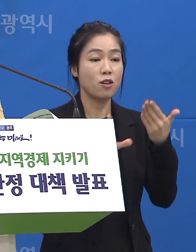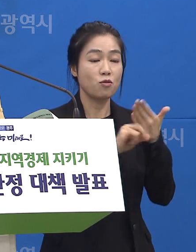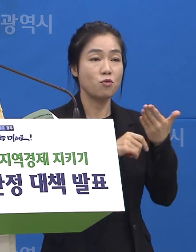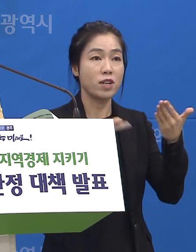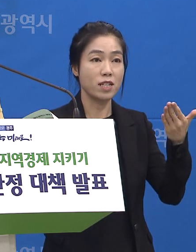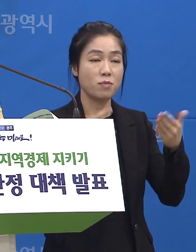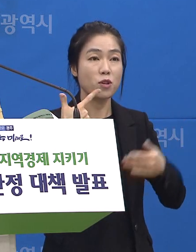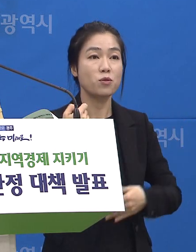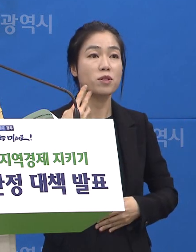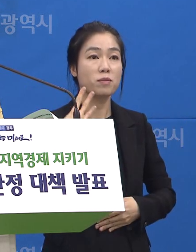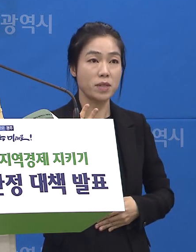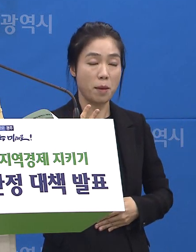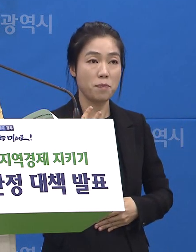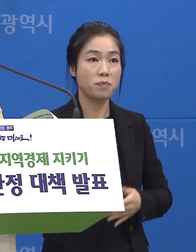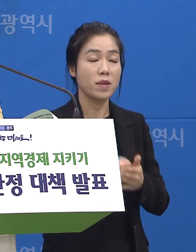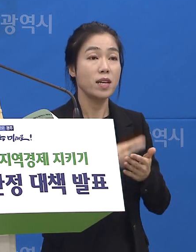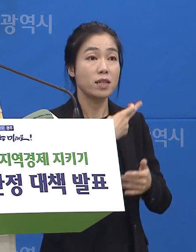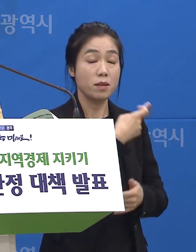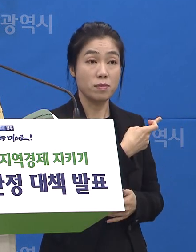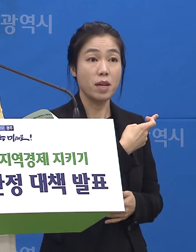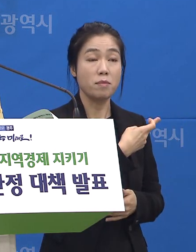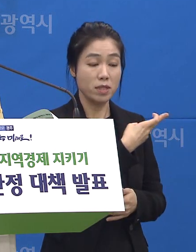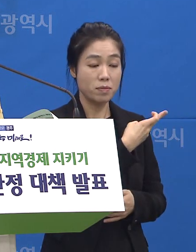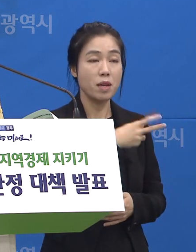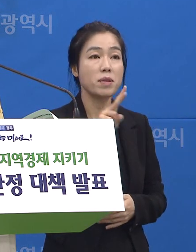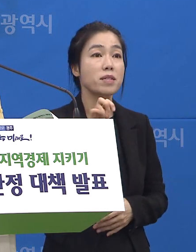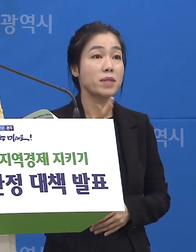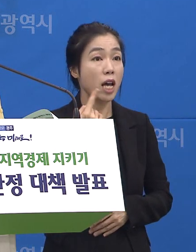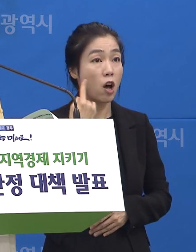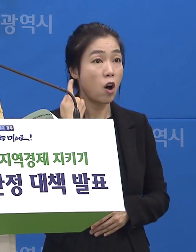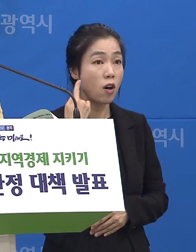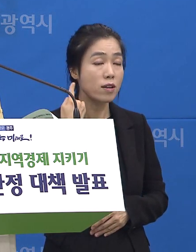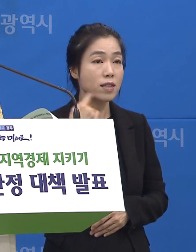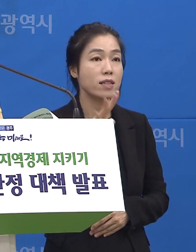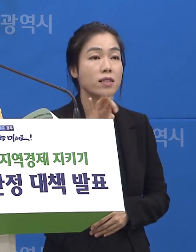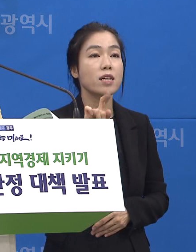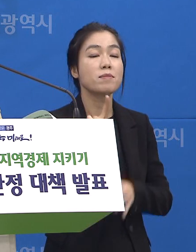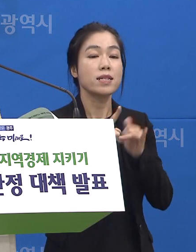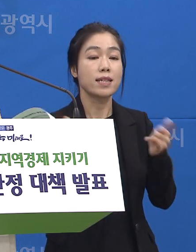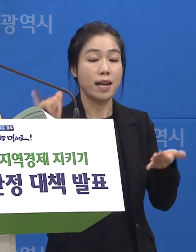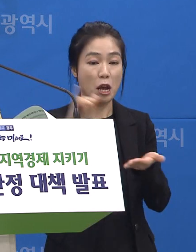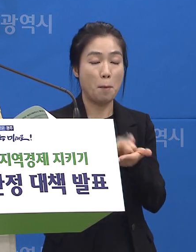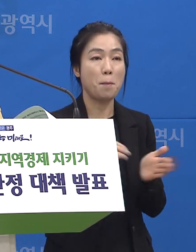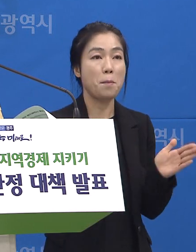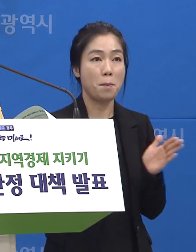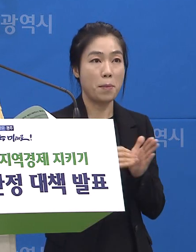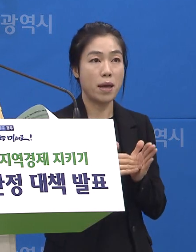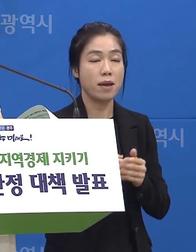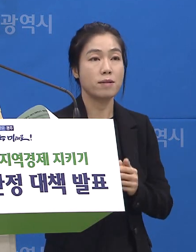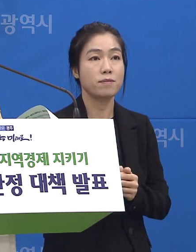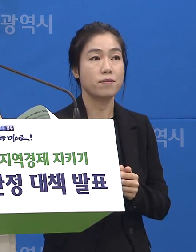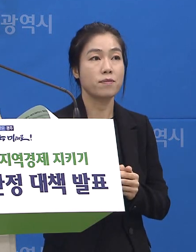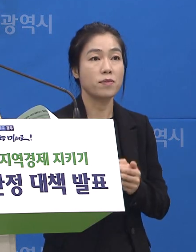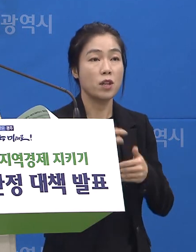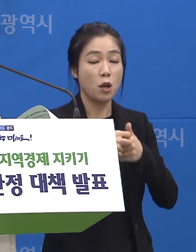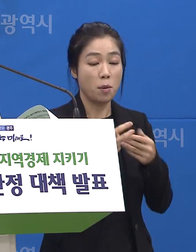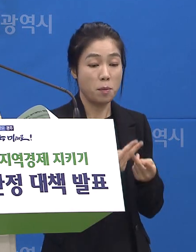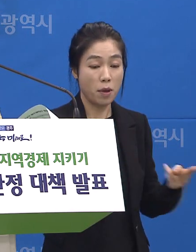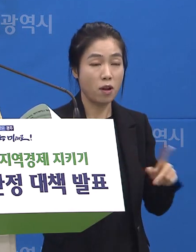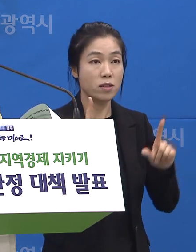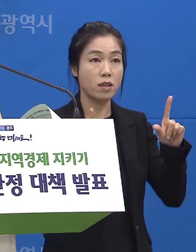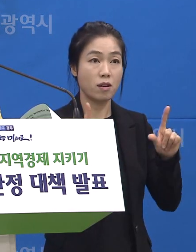12일 63명, 13일 24명에 이어 어제 14일은 41명 입국하였습니다. 병상